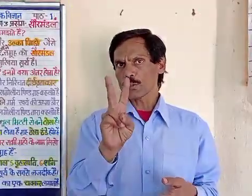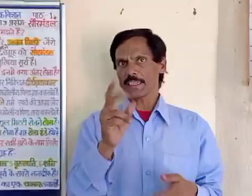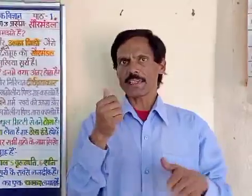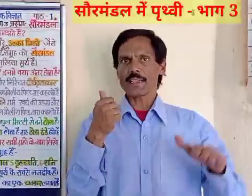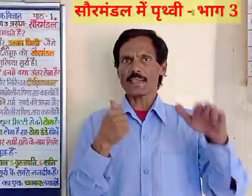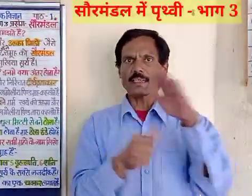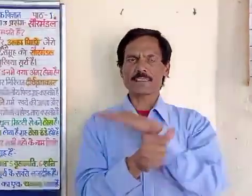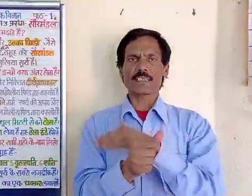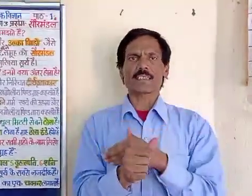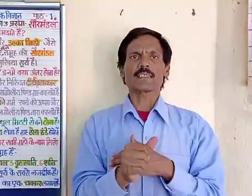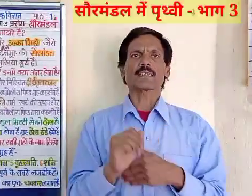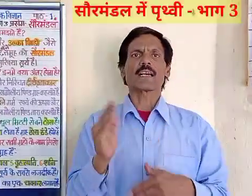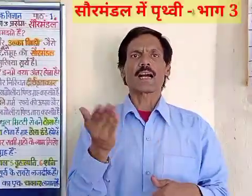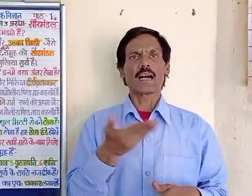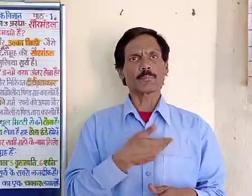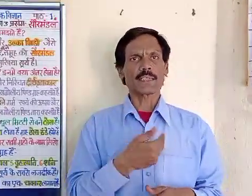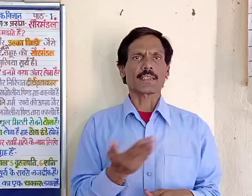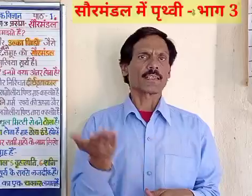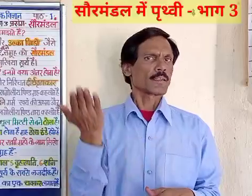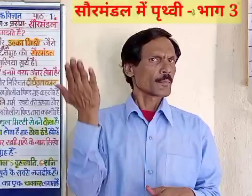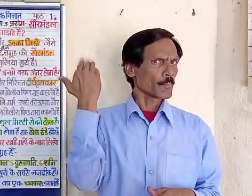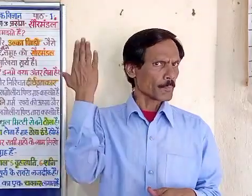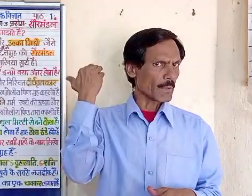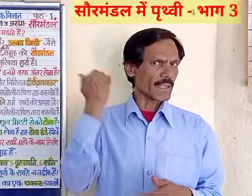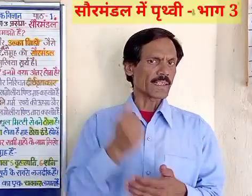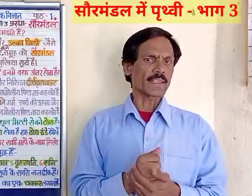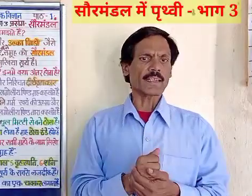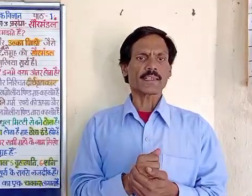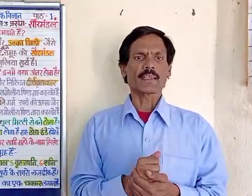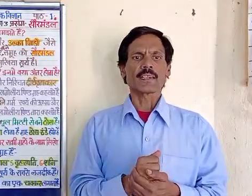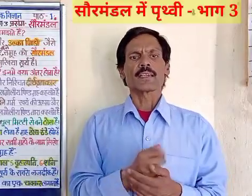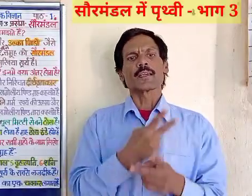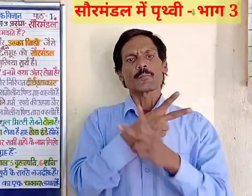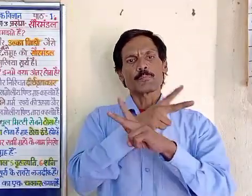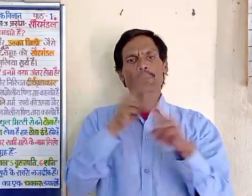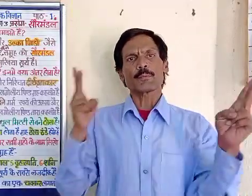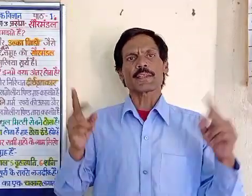के अंतर्गत हमने पहले विभिन्न